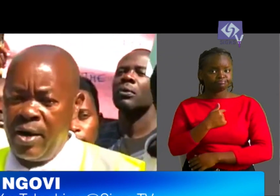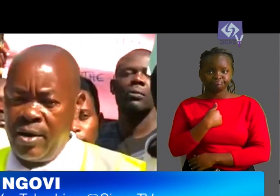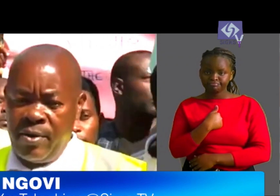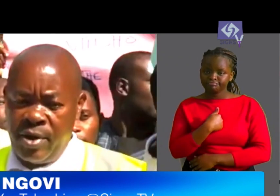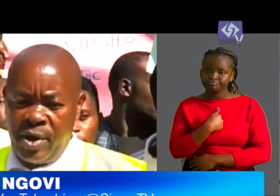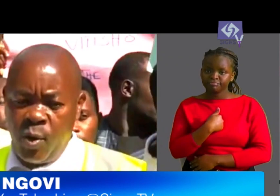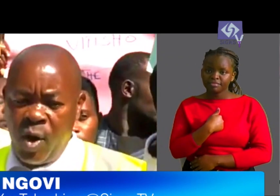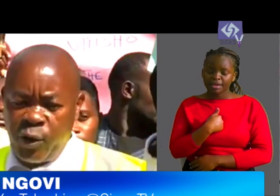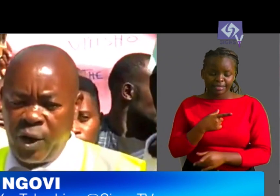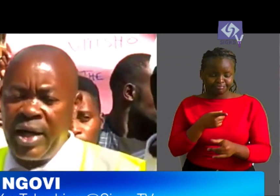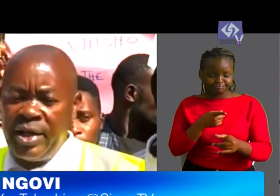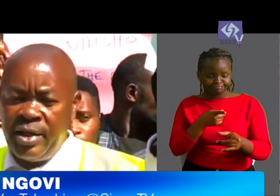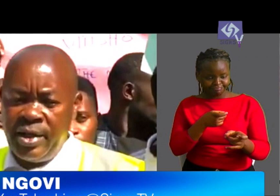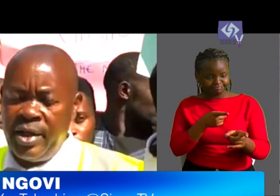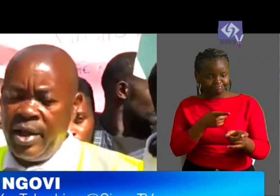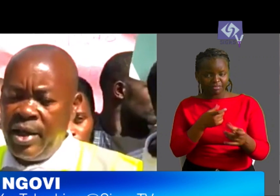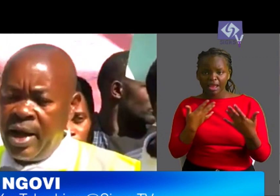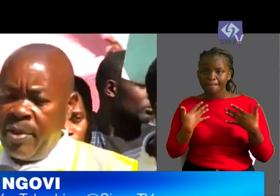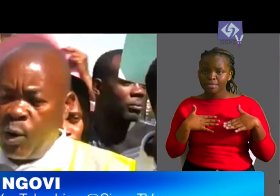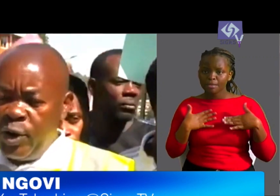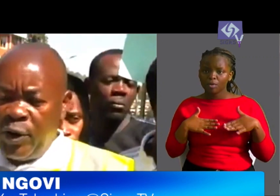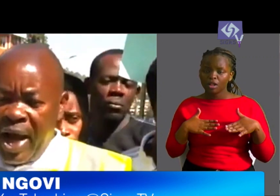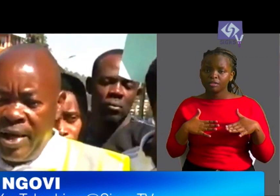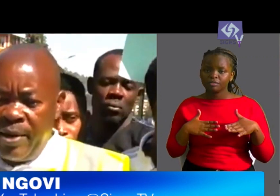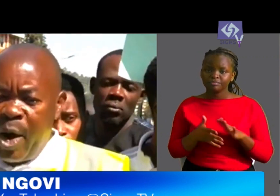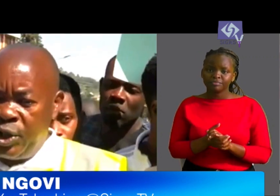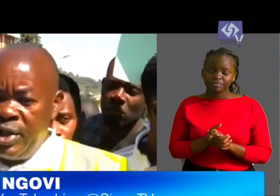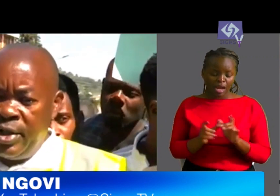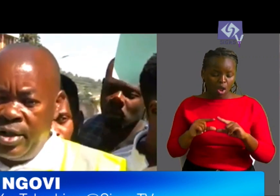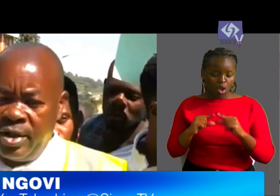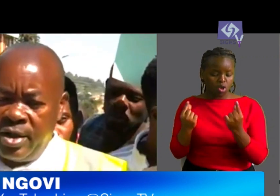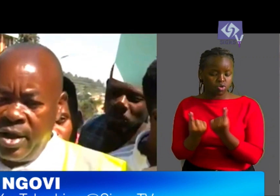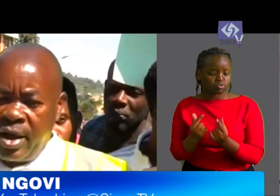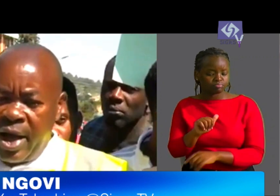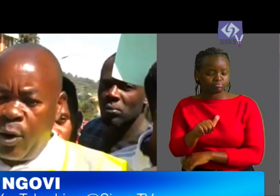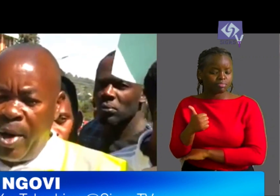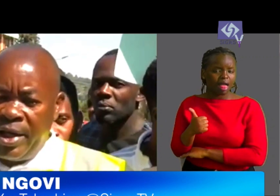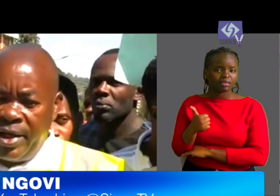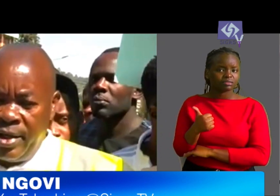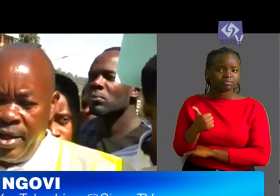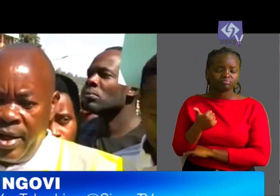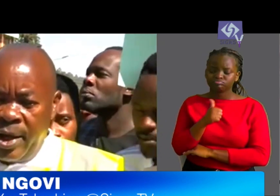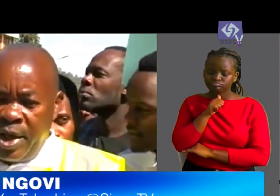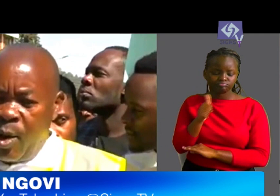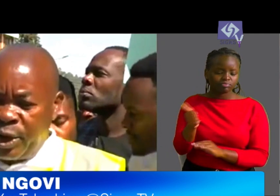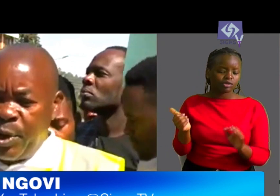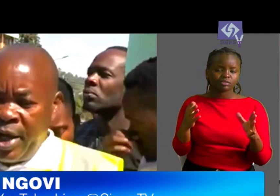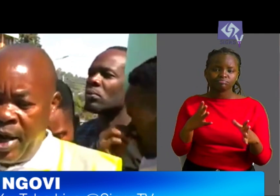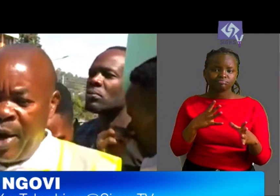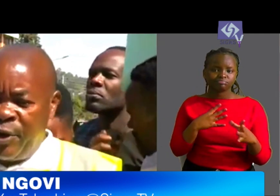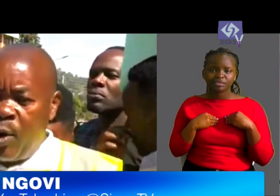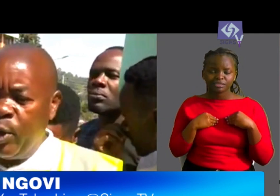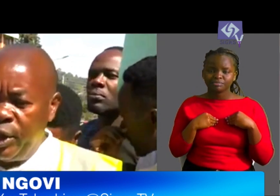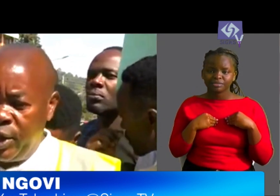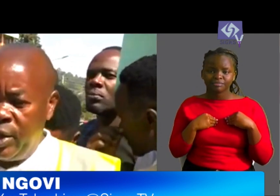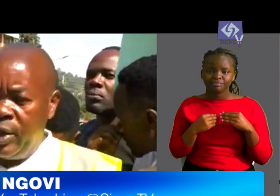na watu fulani na makundi fulani ambayo si hayakubaliki, na pia wakati mwingine